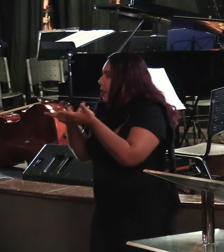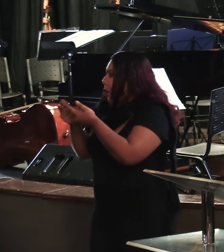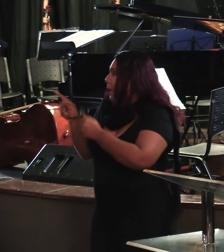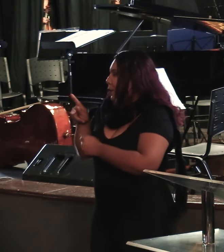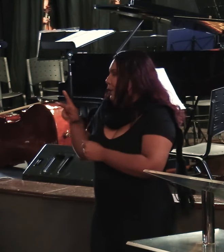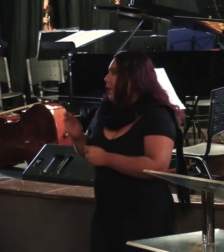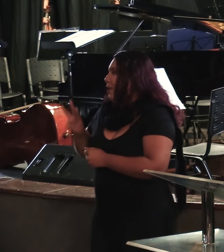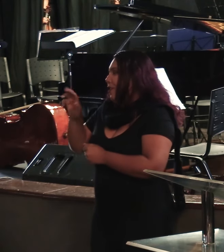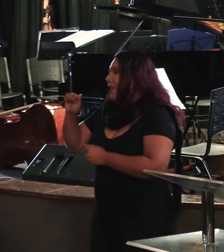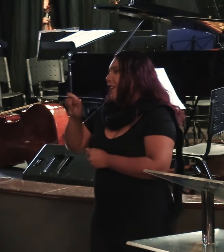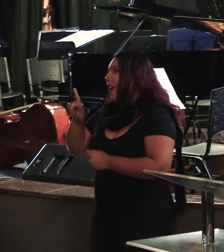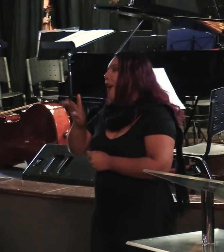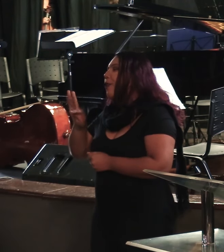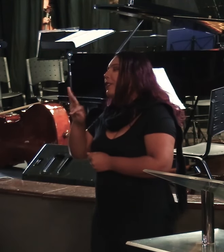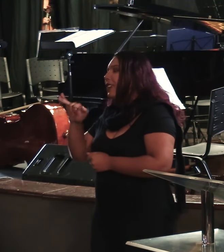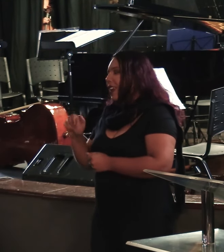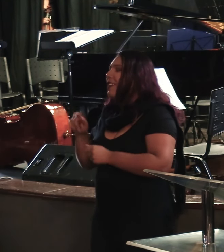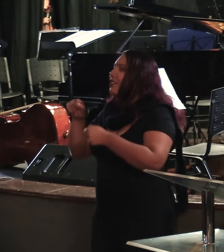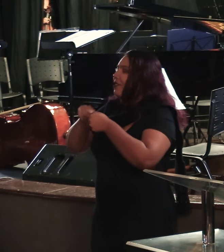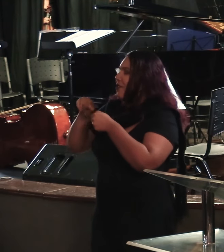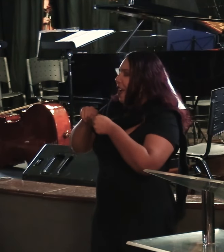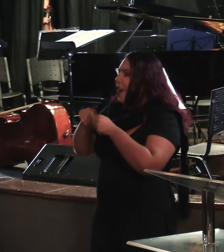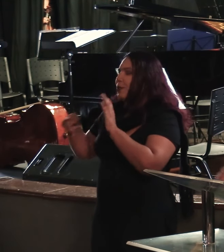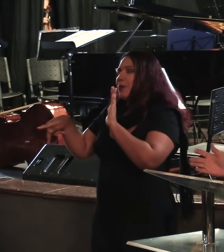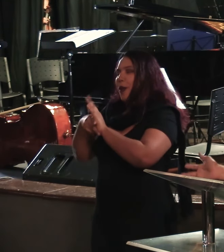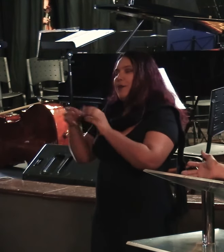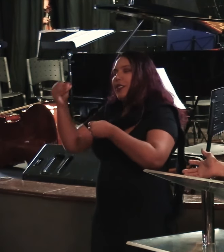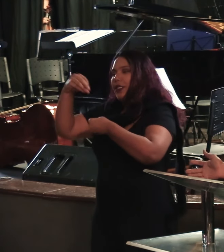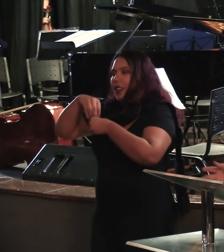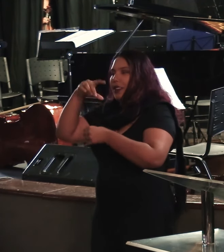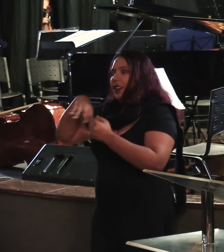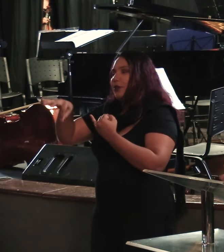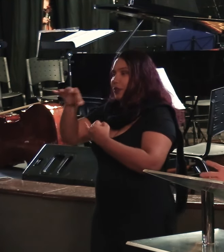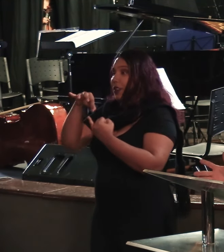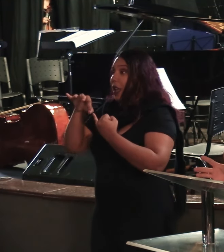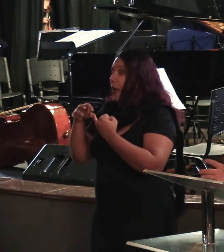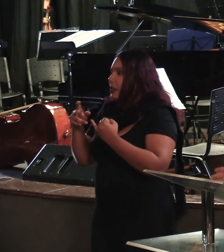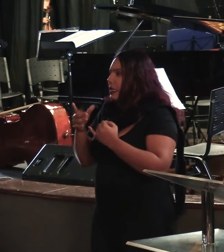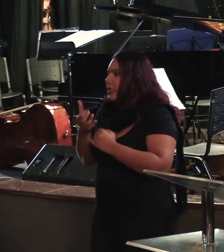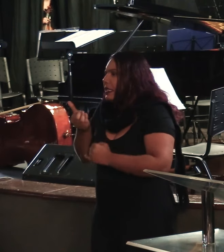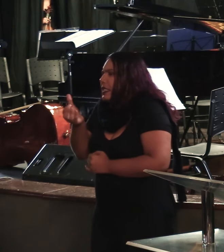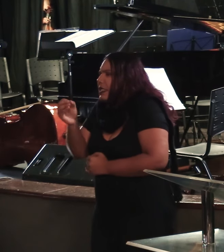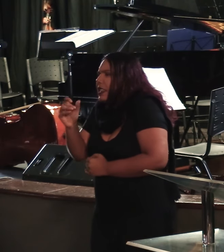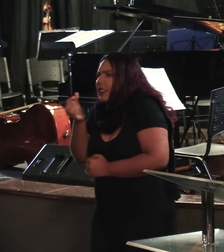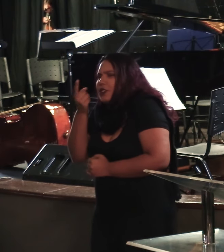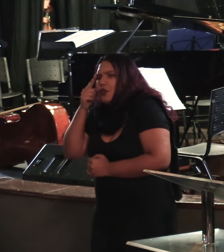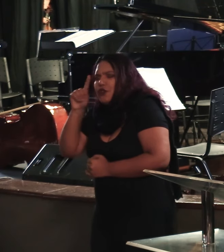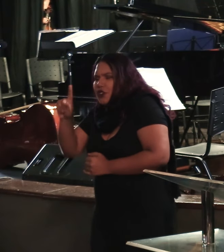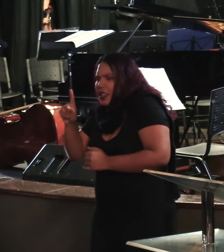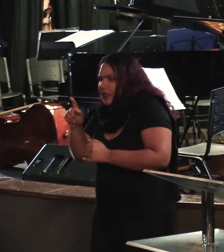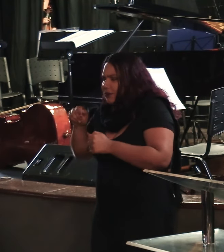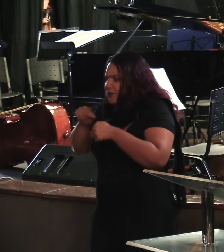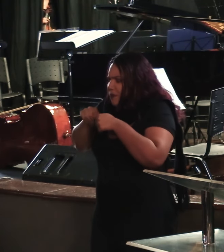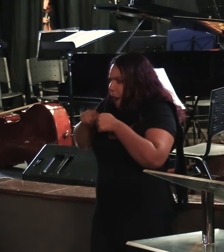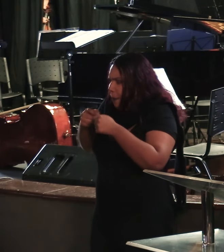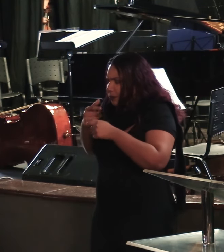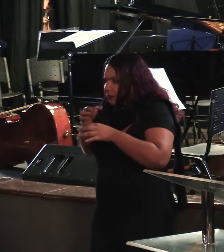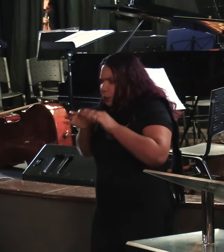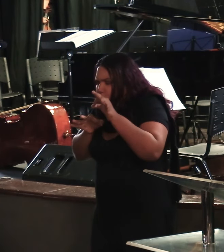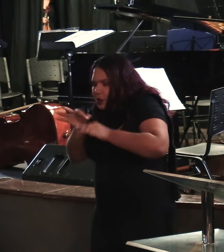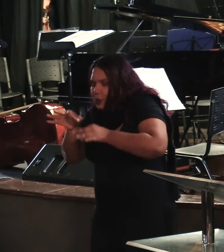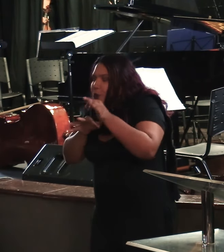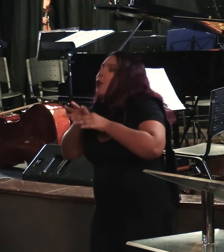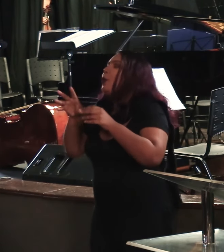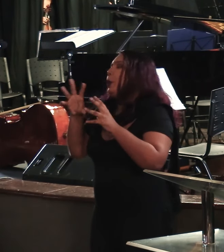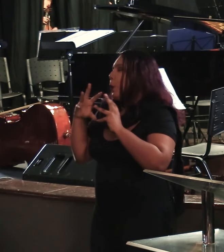que desenvolve no nosso Instituto Federal, em especial aqui com 60 dias, né, produzindo tudo que está produzindo. Mas nós